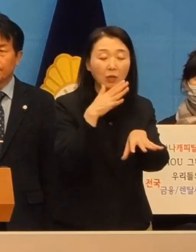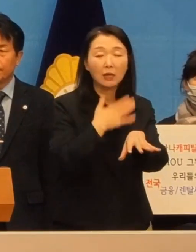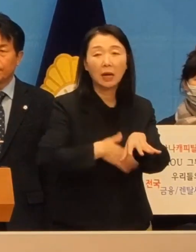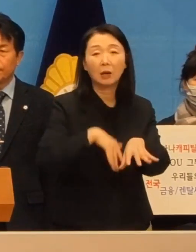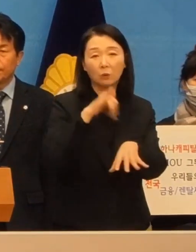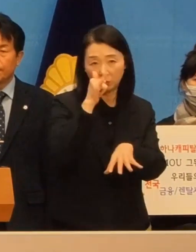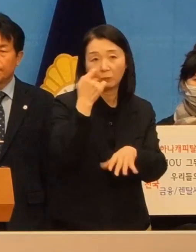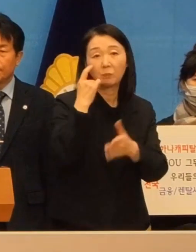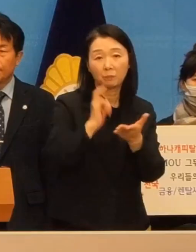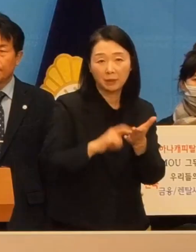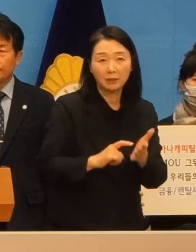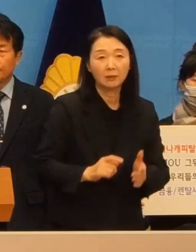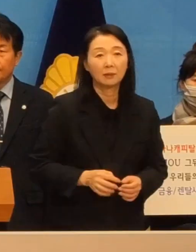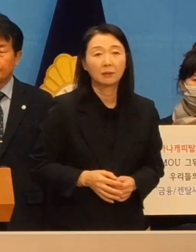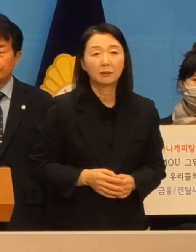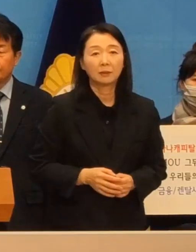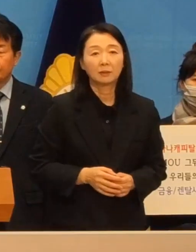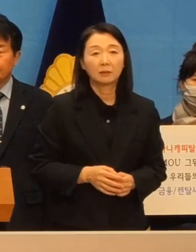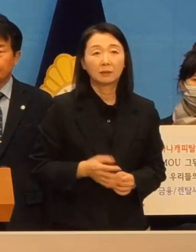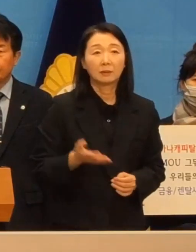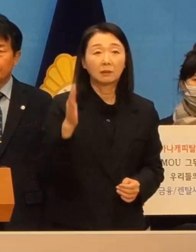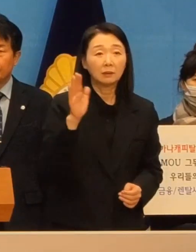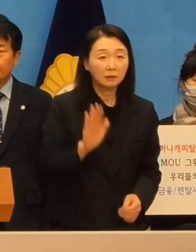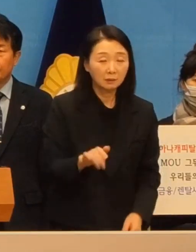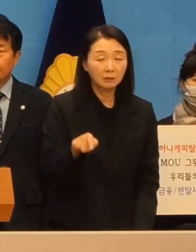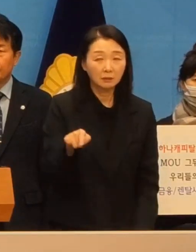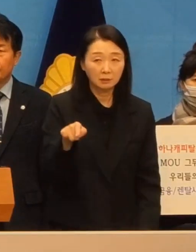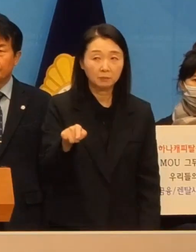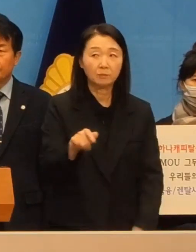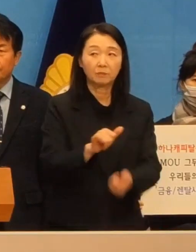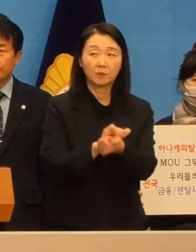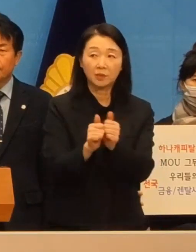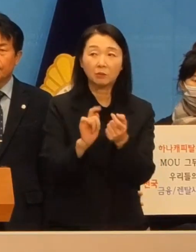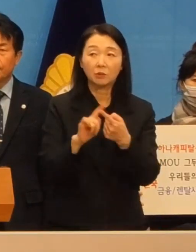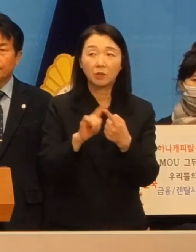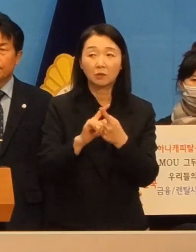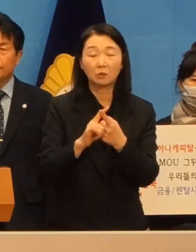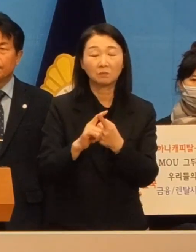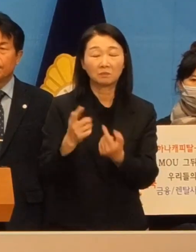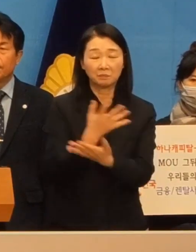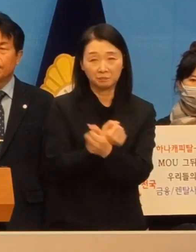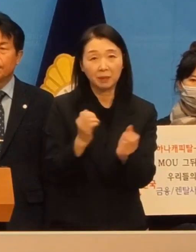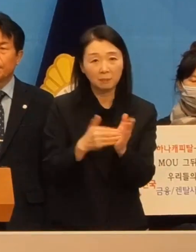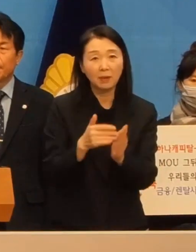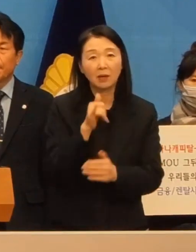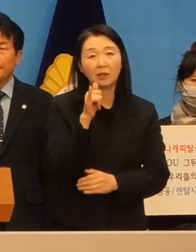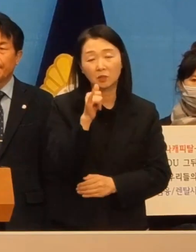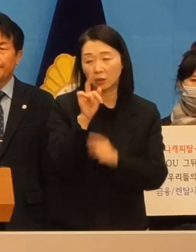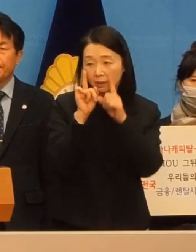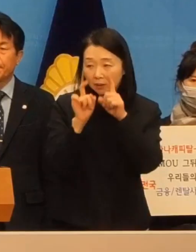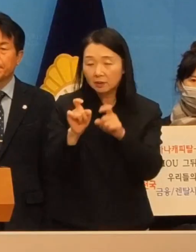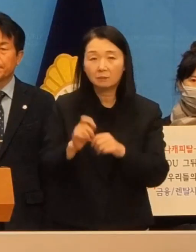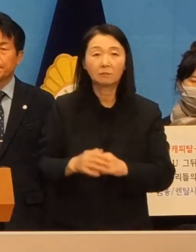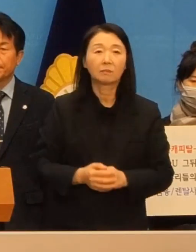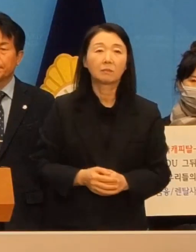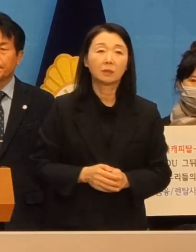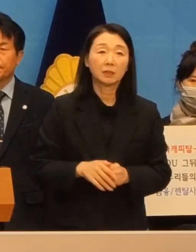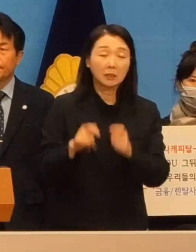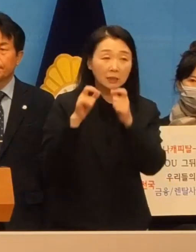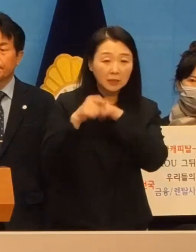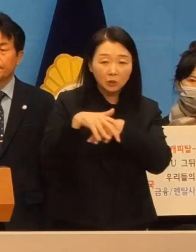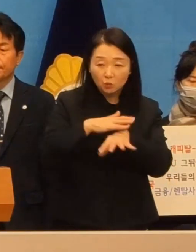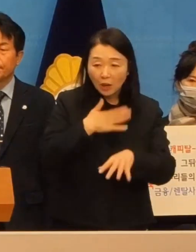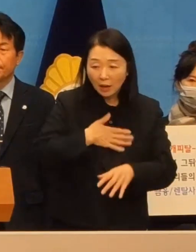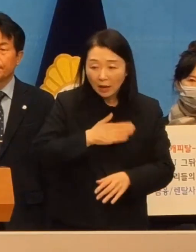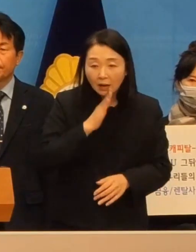명백히 밝혀졌습니다. 그럼에도 채권을 계속 양수한 것으로 의심이 됩니다. 사기 구조를